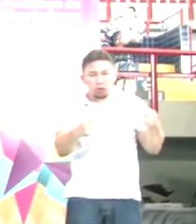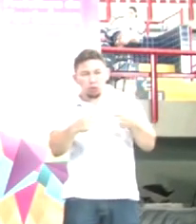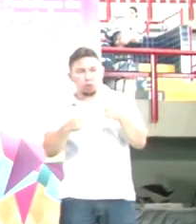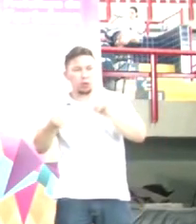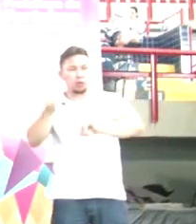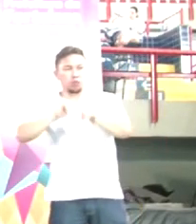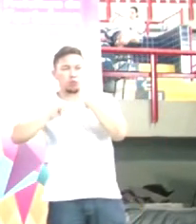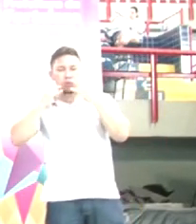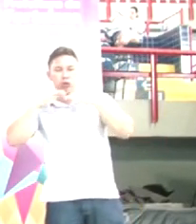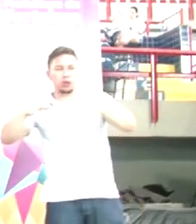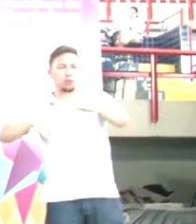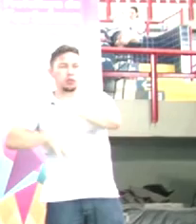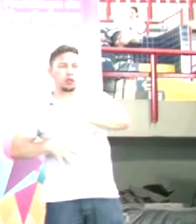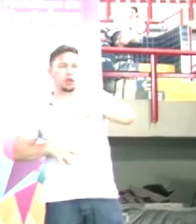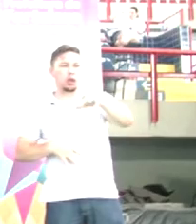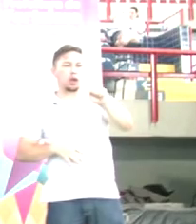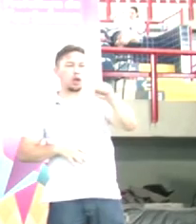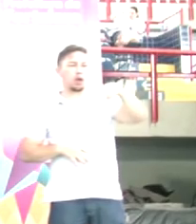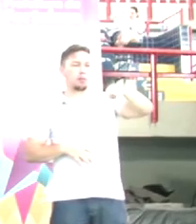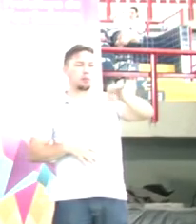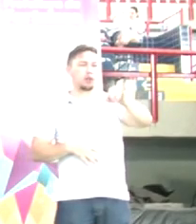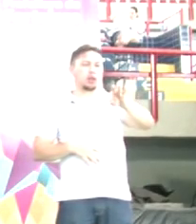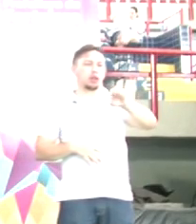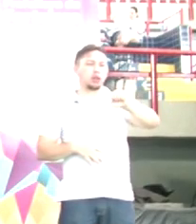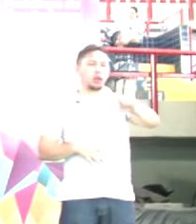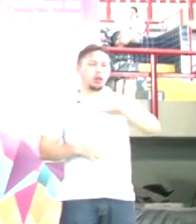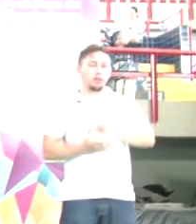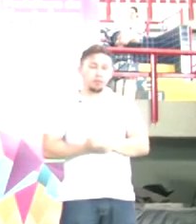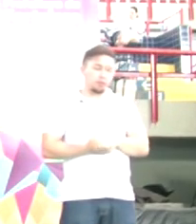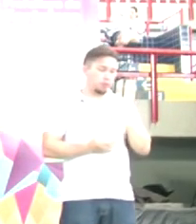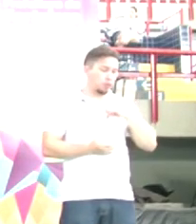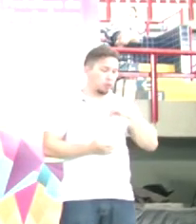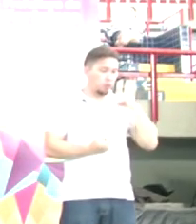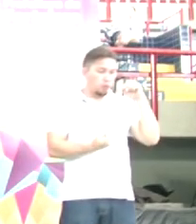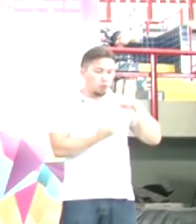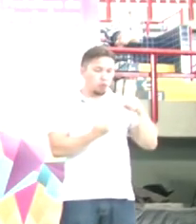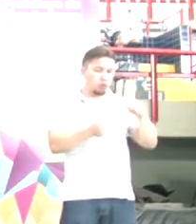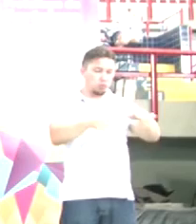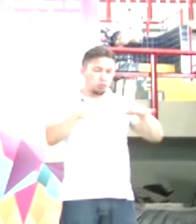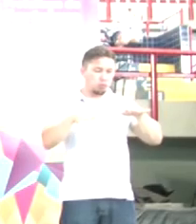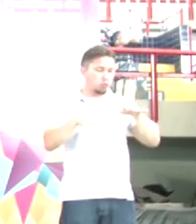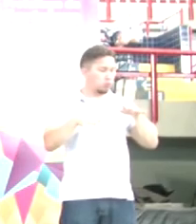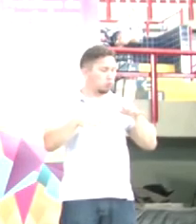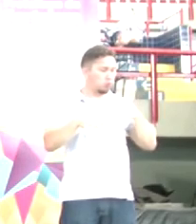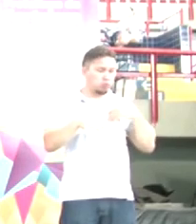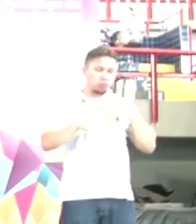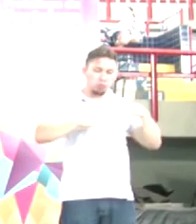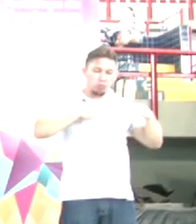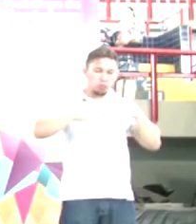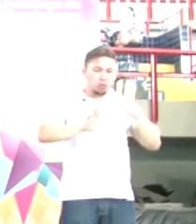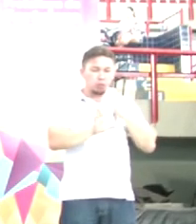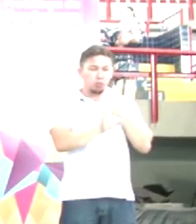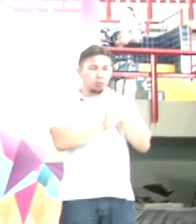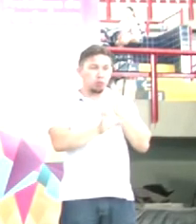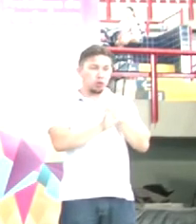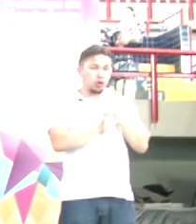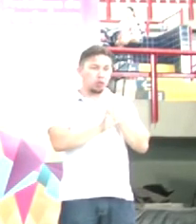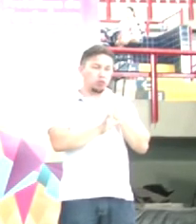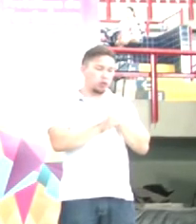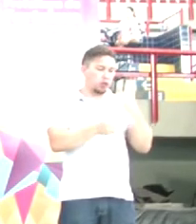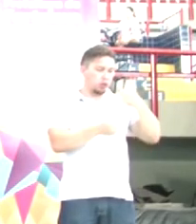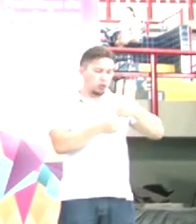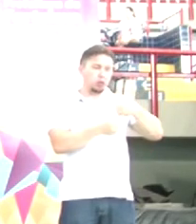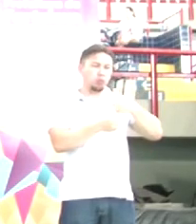maior parte dos meios de transporte de massa é atualmente movida pela queima de um combustível